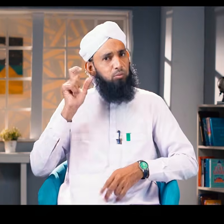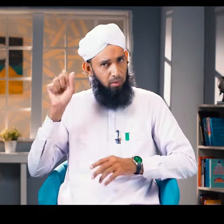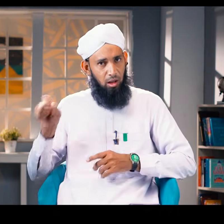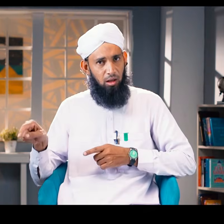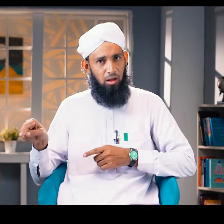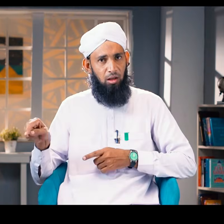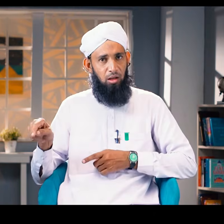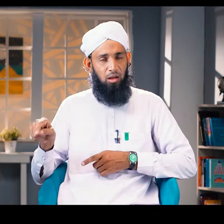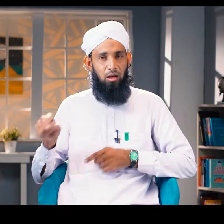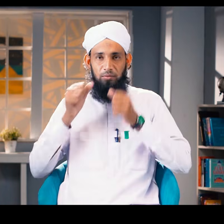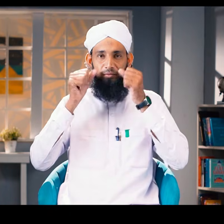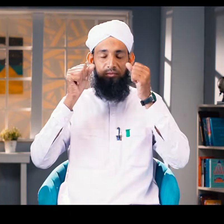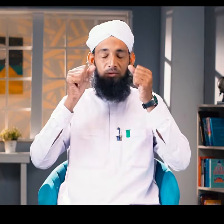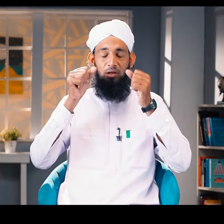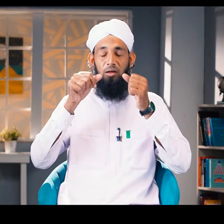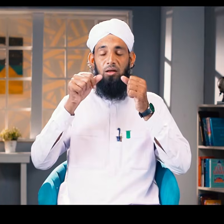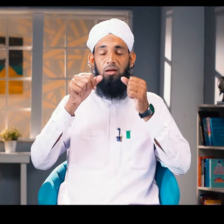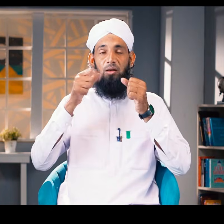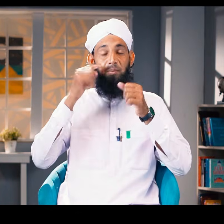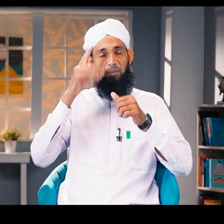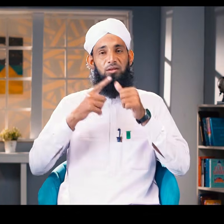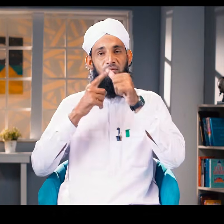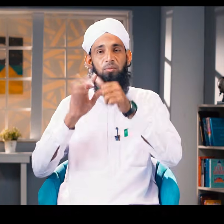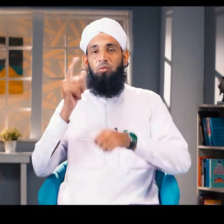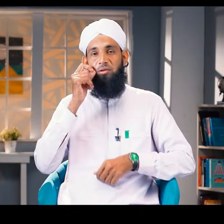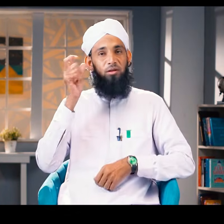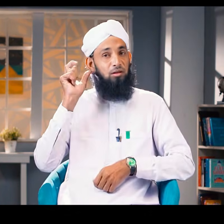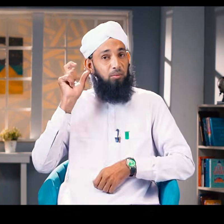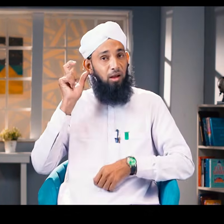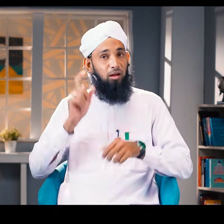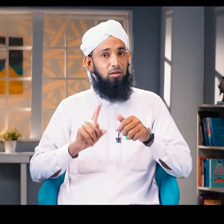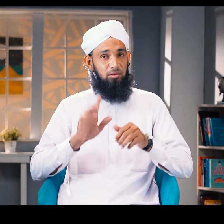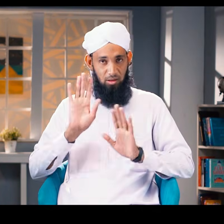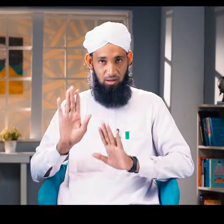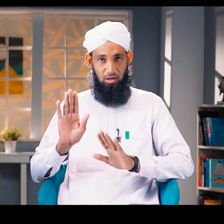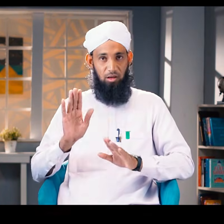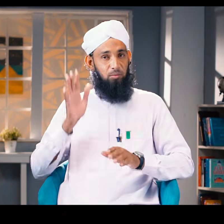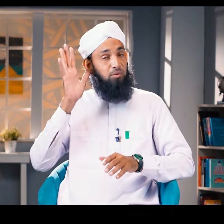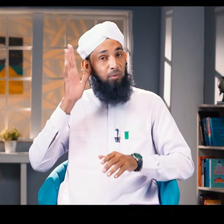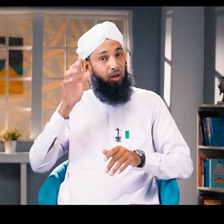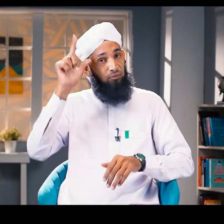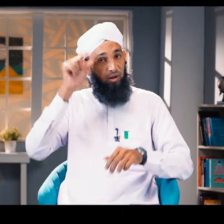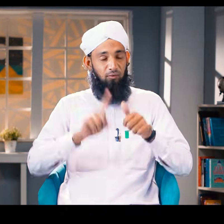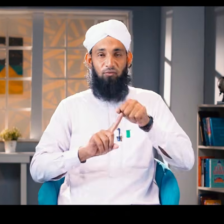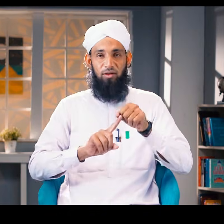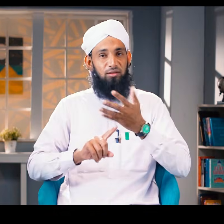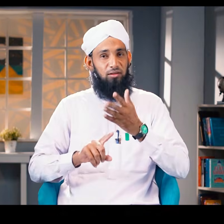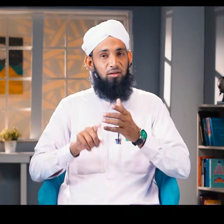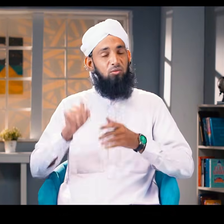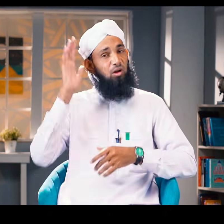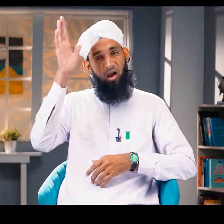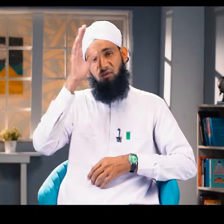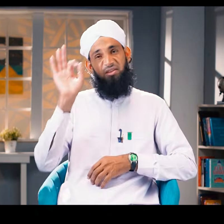جو فرض تسلیم نہیں کرتا وہ تو کافر ہو جائے گا، اور جو نماز کو فرض تسلیم